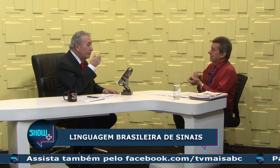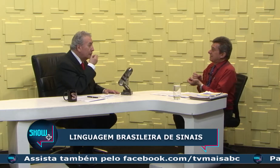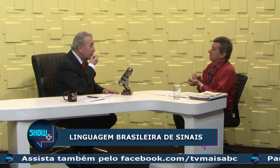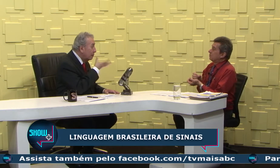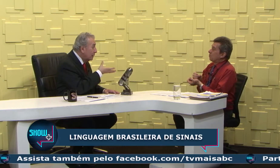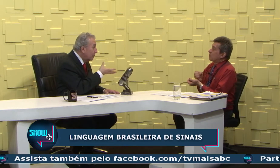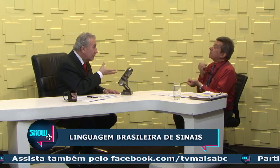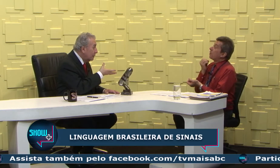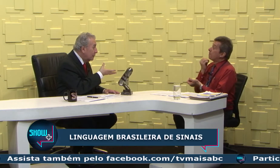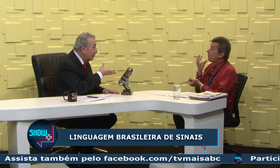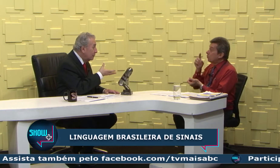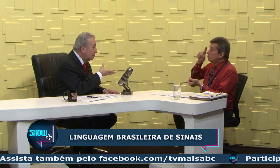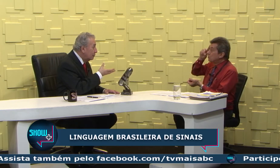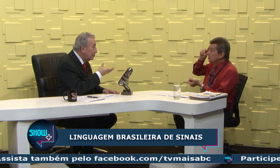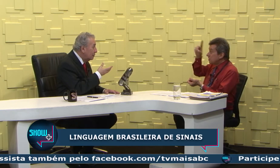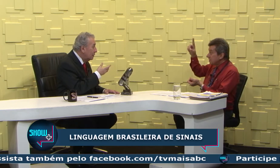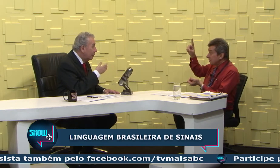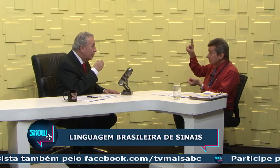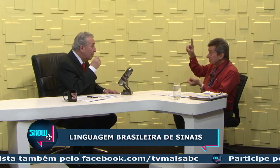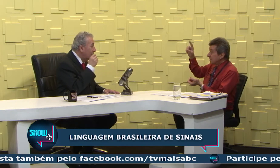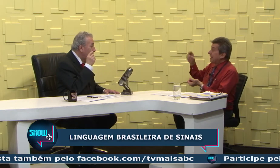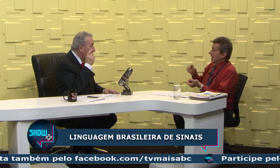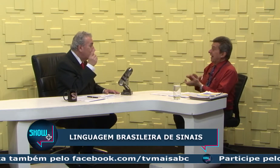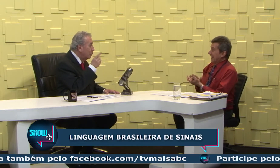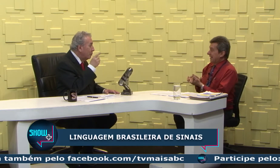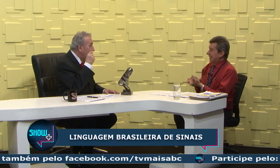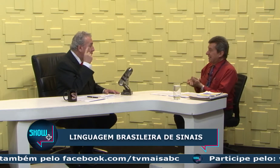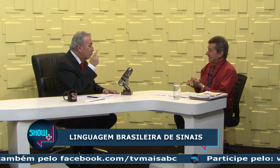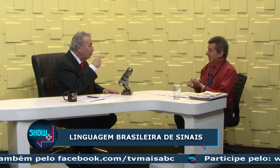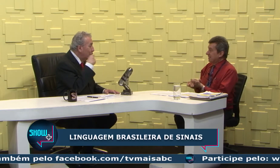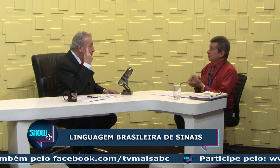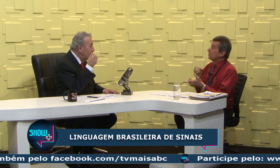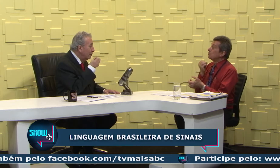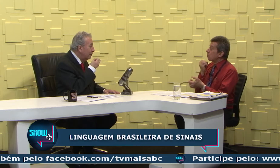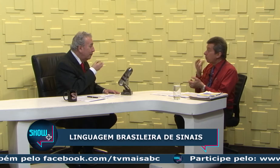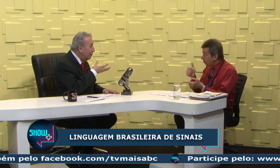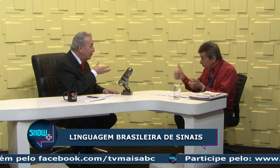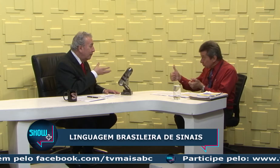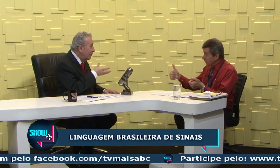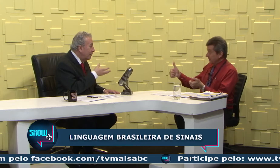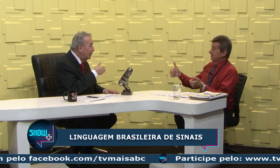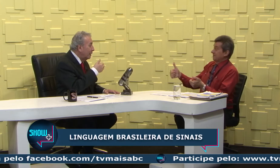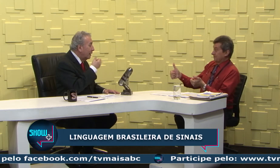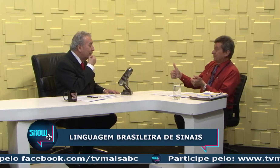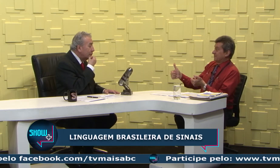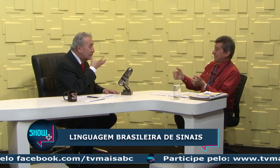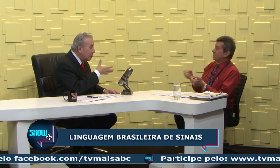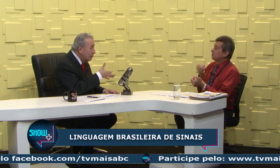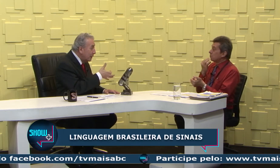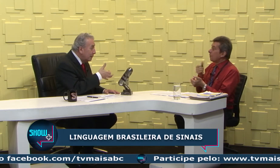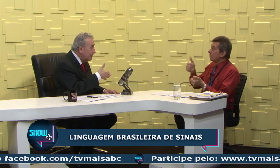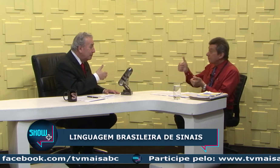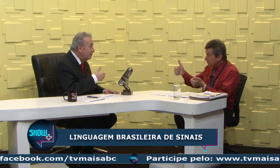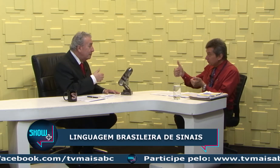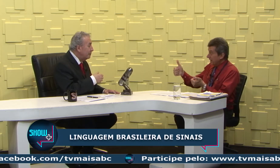então bondinho eu quis falar tudo bem tudo tudo tudo bem há ainda no tudo bem